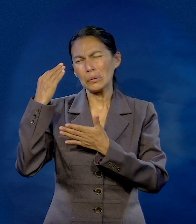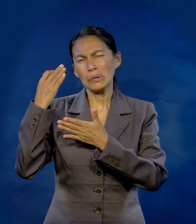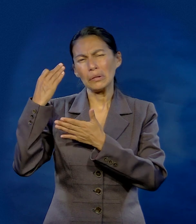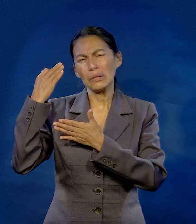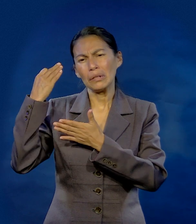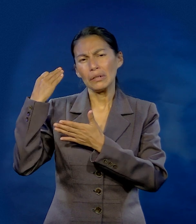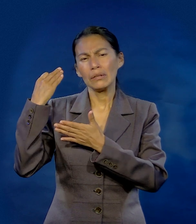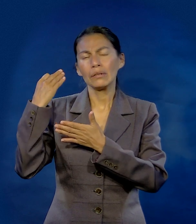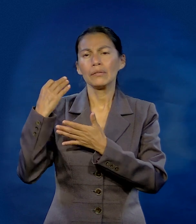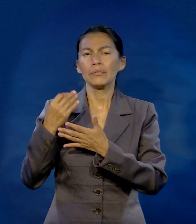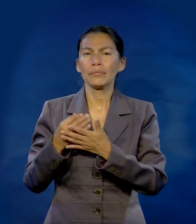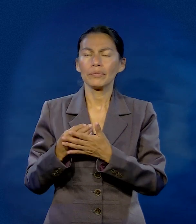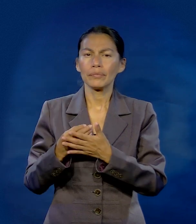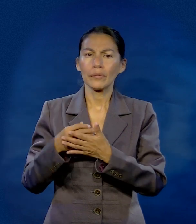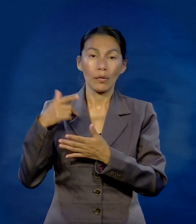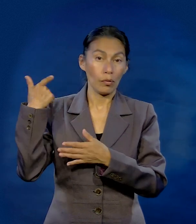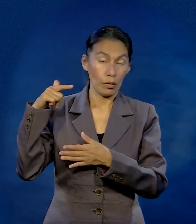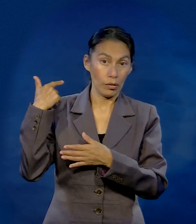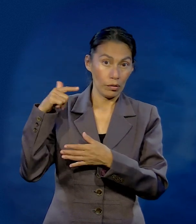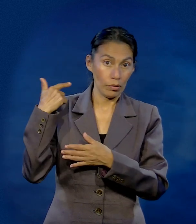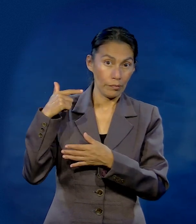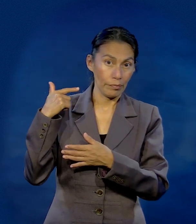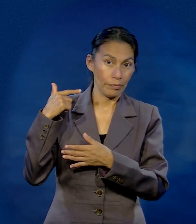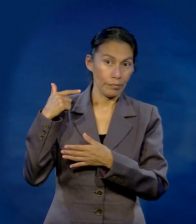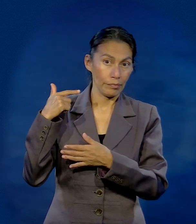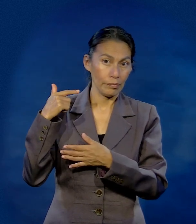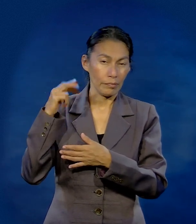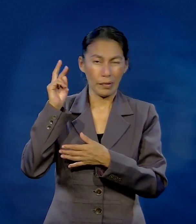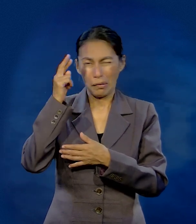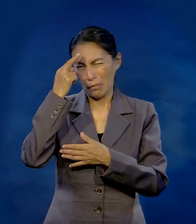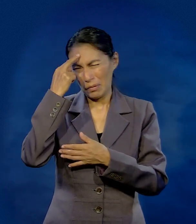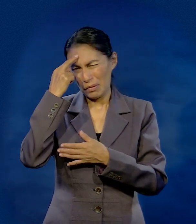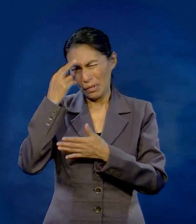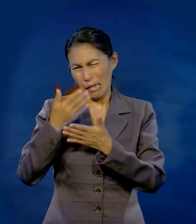nunca te digan eso